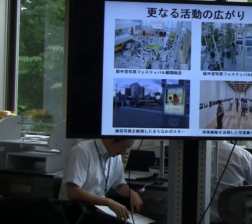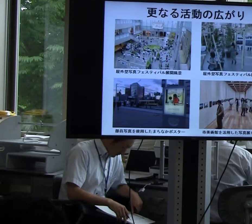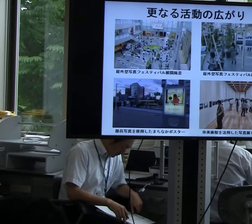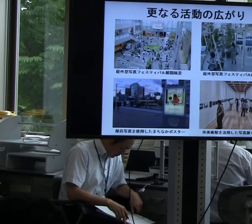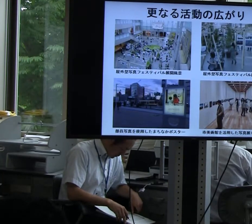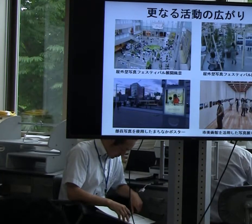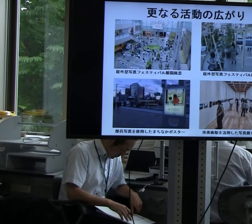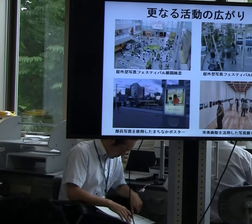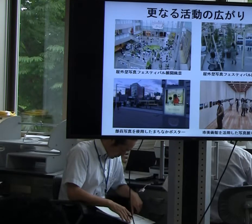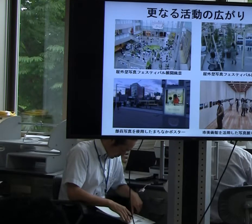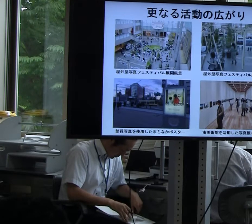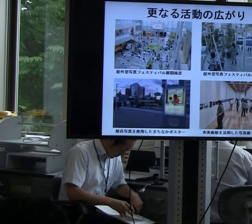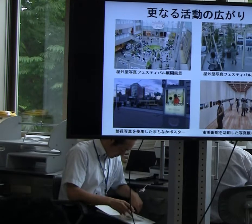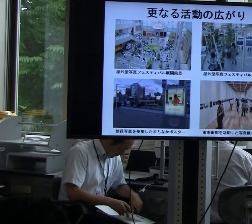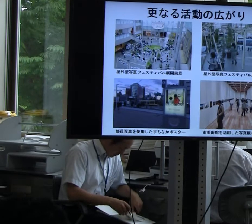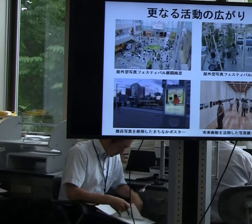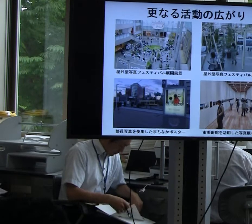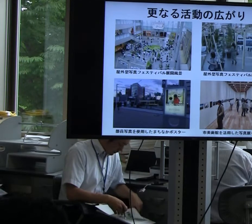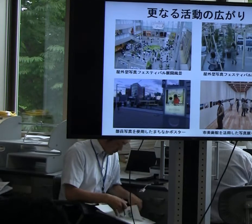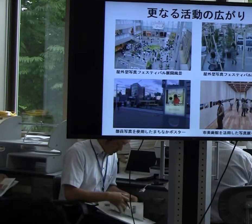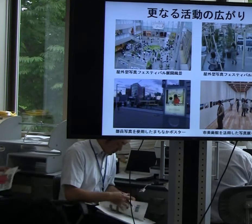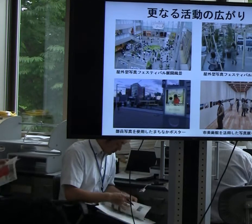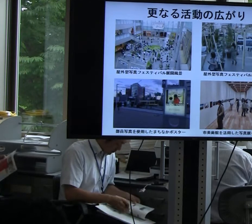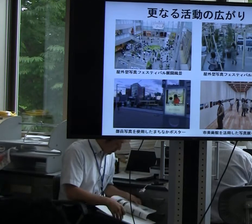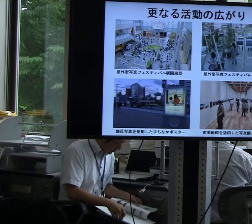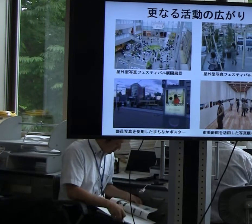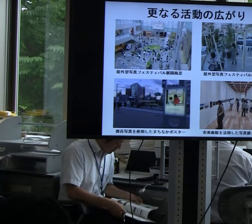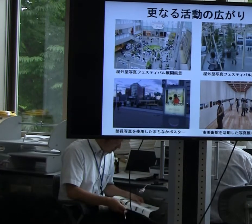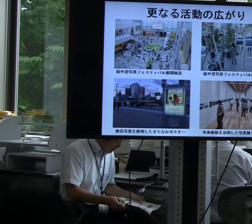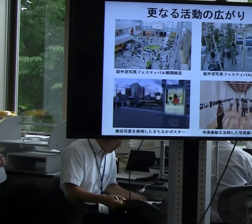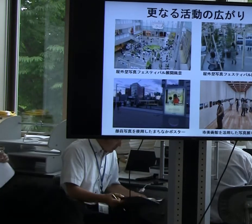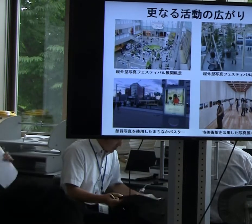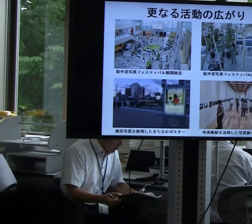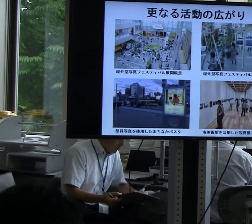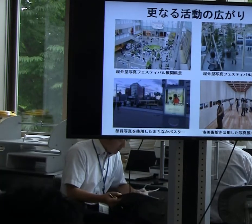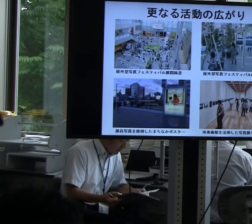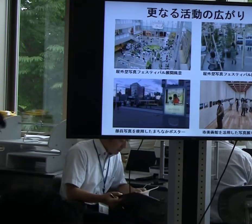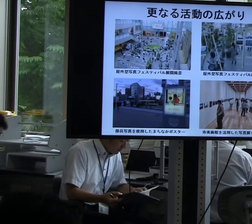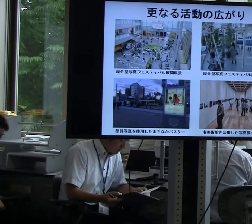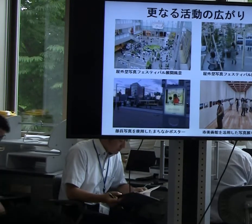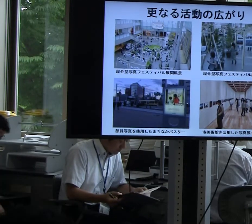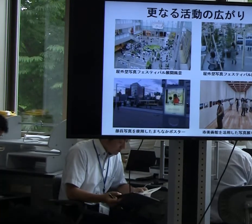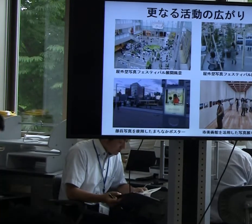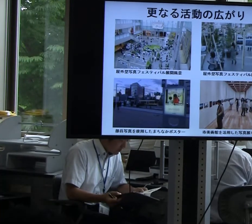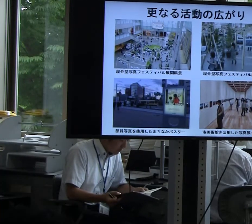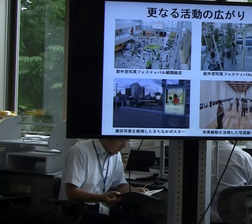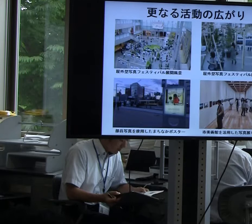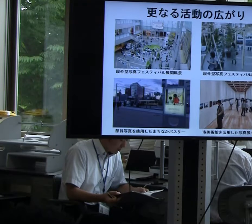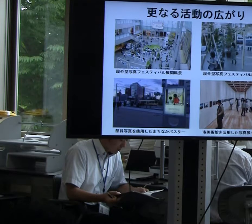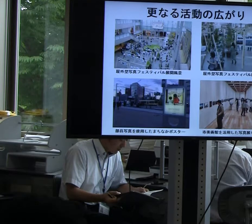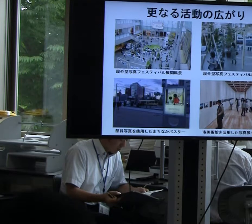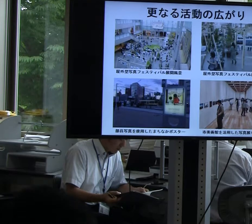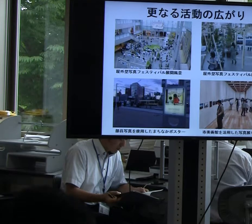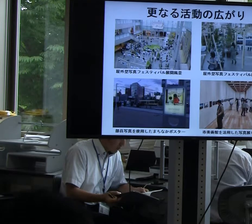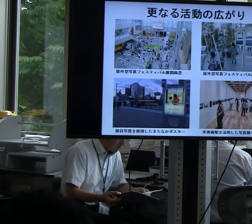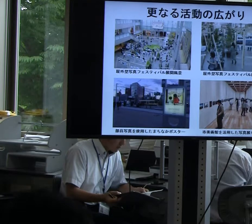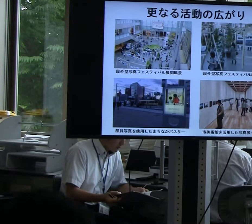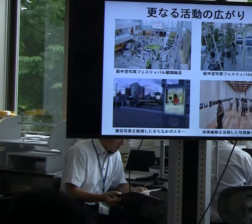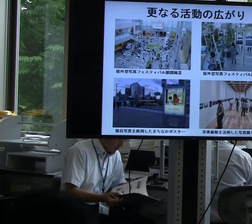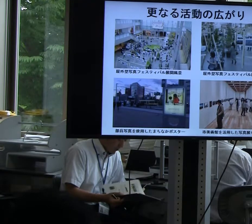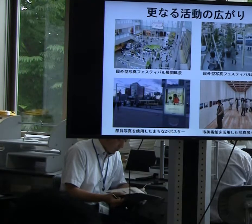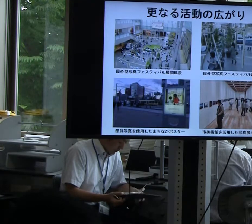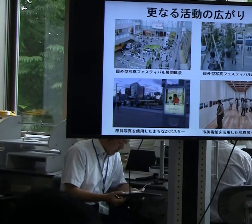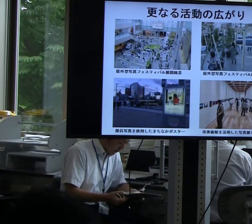作品を、作ることで、写真フェスであったり、ポスター活用だとか、